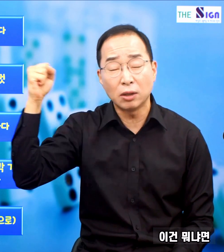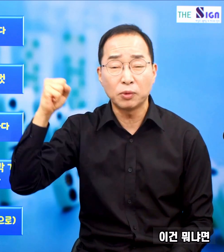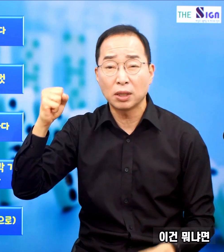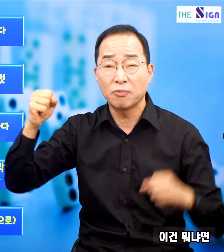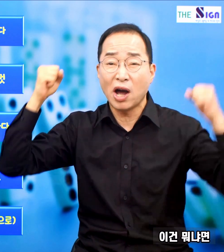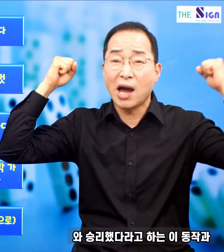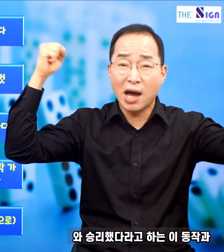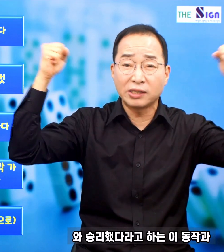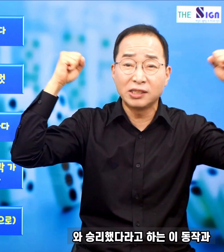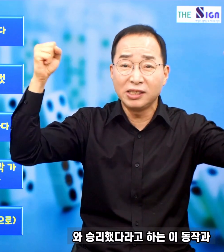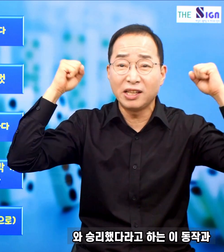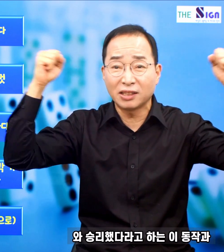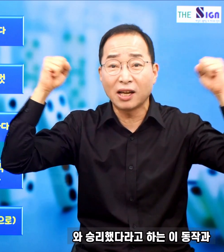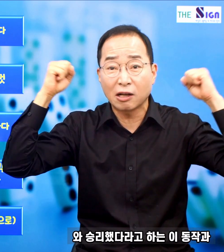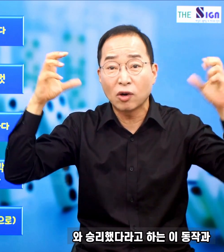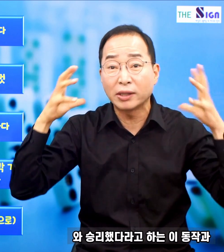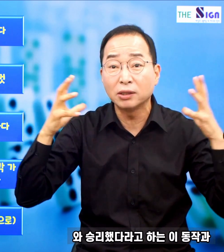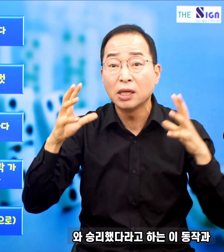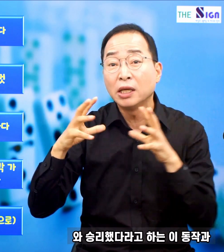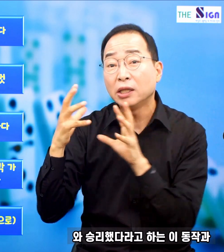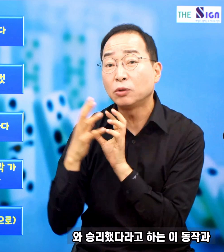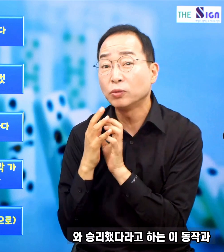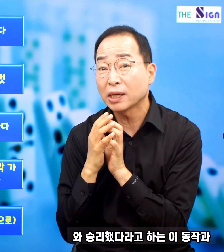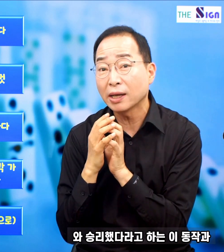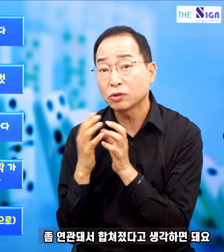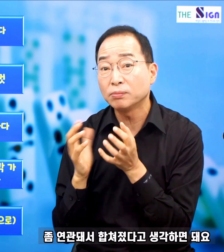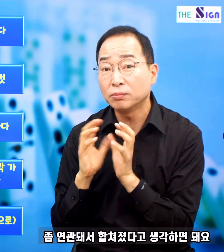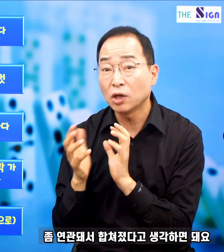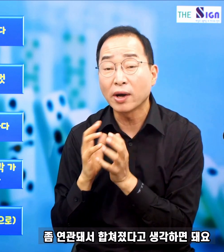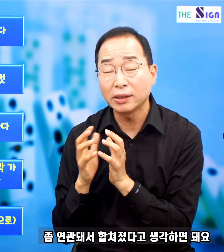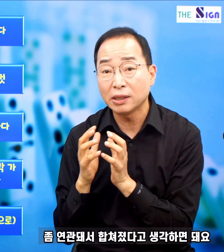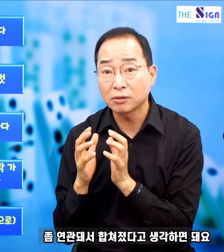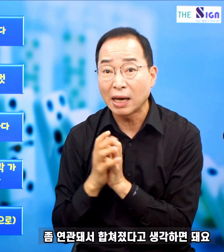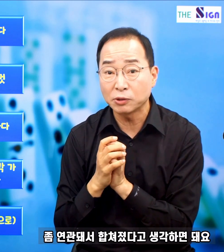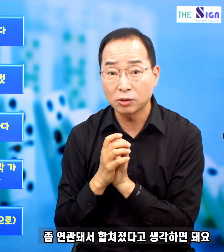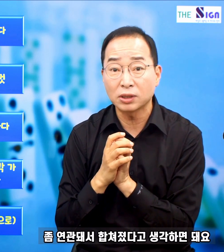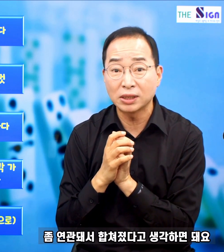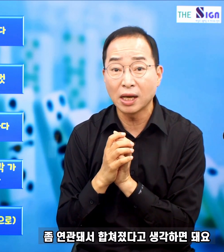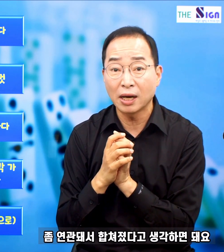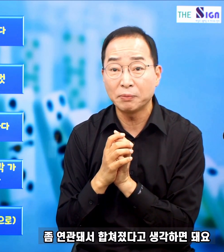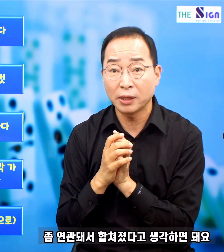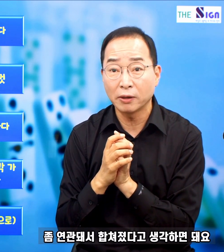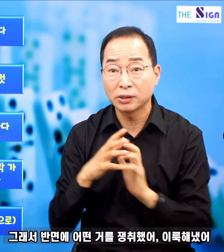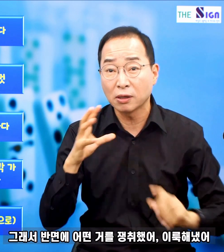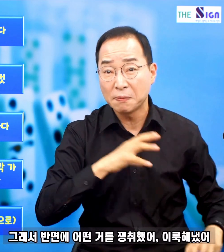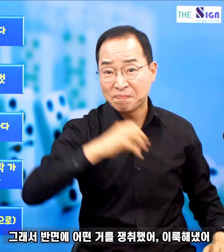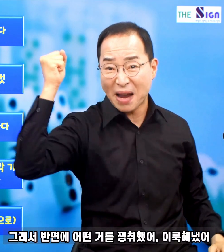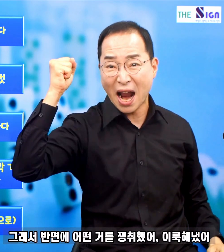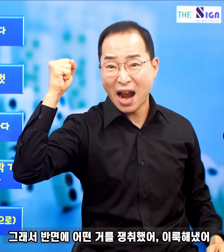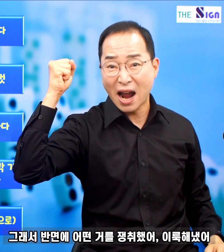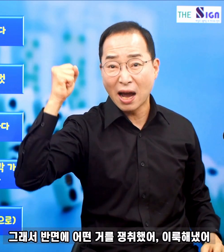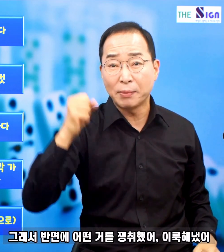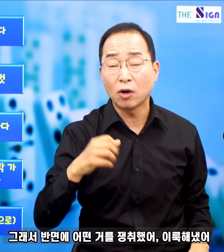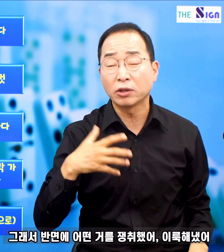뭐냐면 와 승리했다라고 하는 이 동작과 좀 연관돼서 합쳐졌다 생각하면 돼요. 그래서 하면 어떤